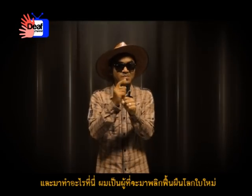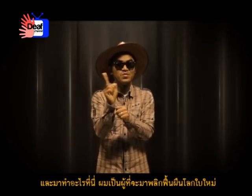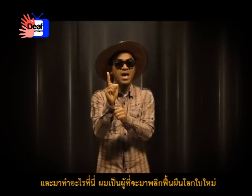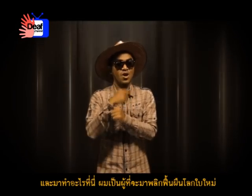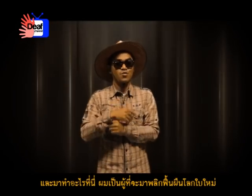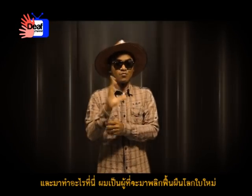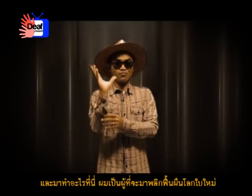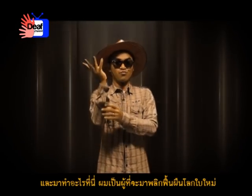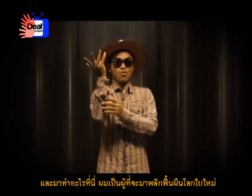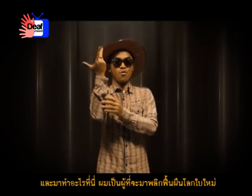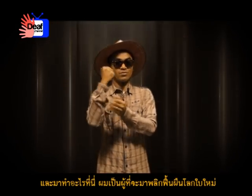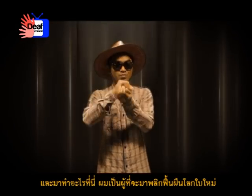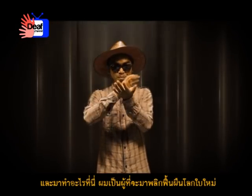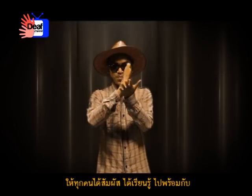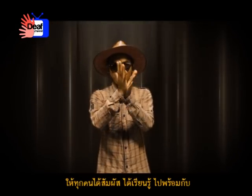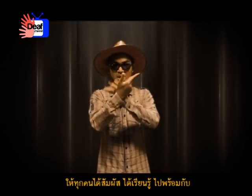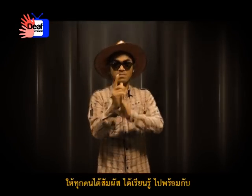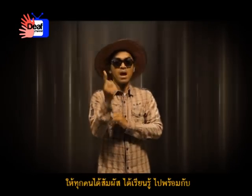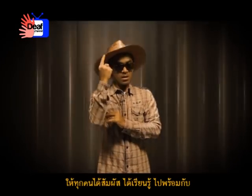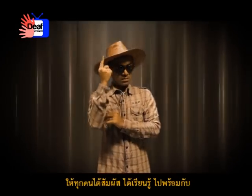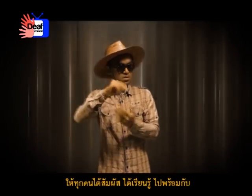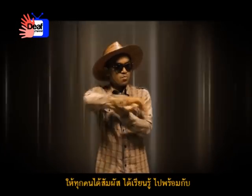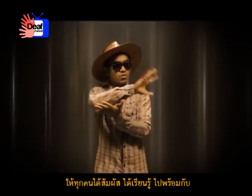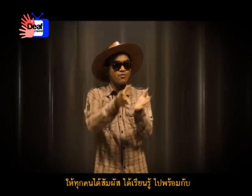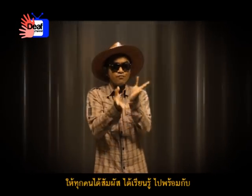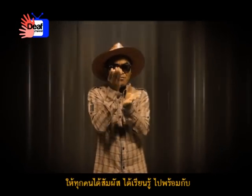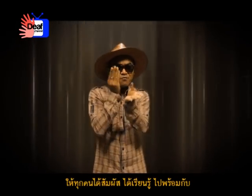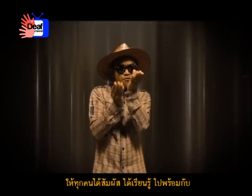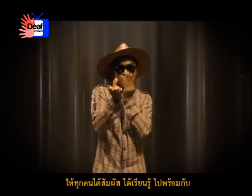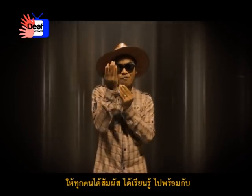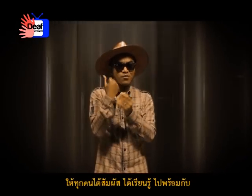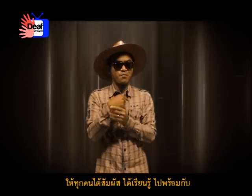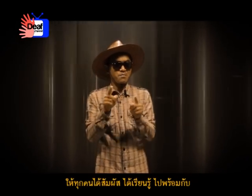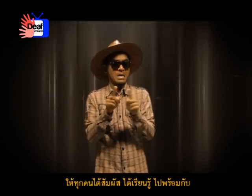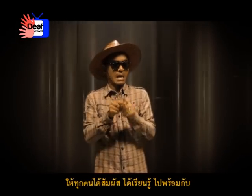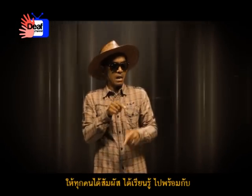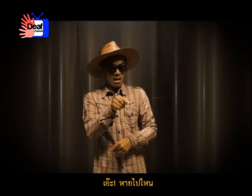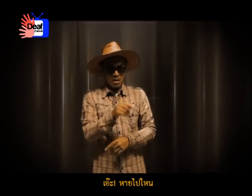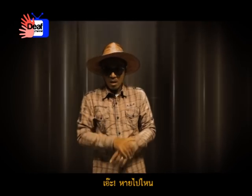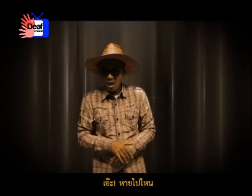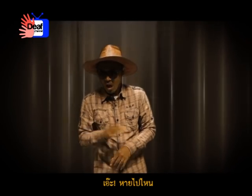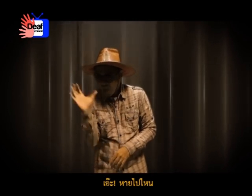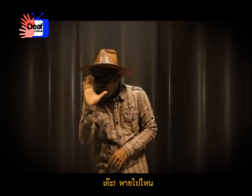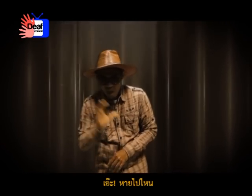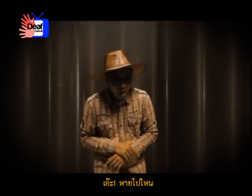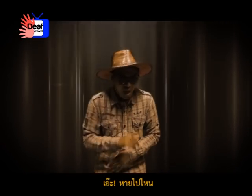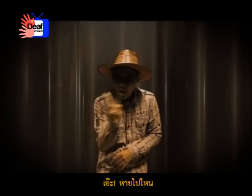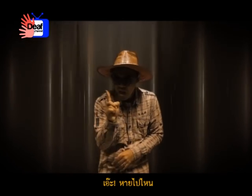ฟื้นผืนโลกใบใหม่ให้กับทุกคนได้สัมผัสได้เรียนรู้อย่างเดียวกับเจ้าเฮ้ยหายไปไ